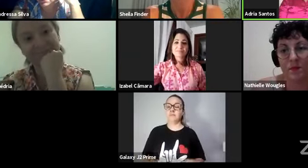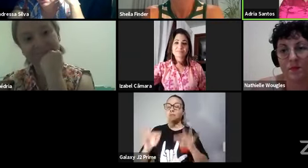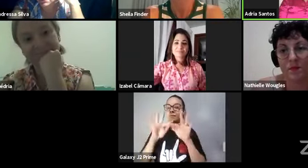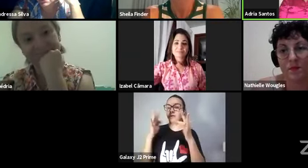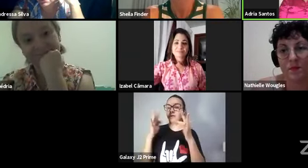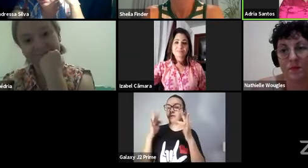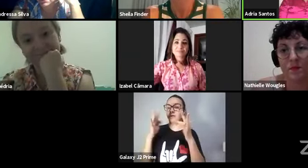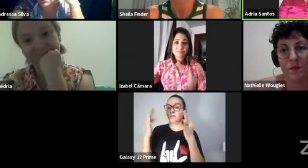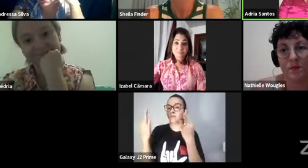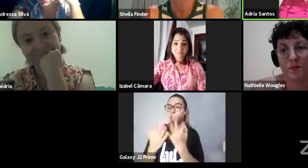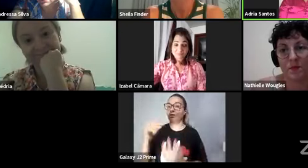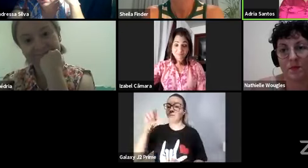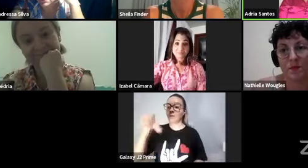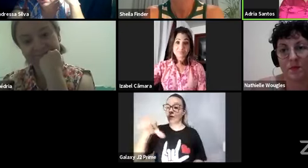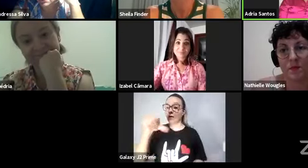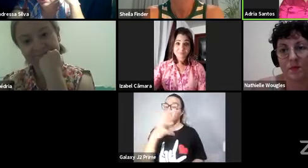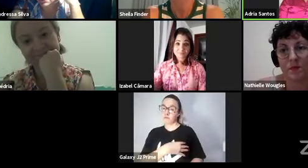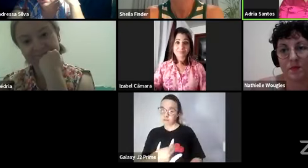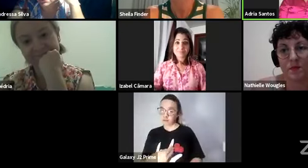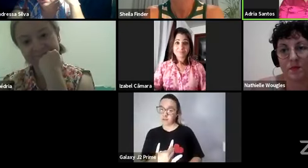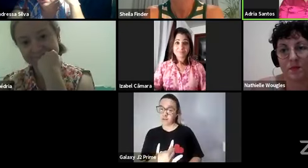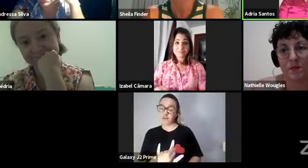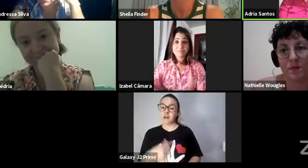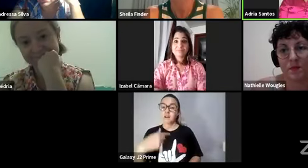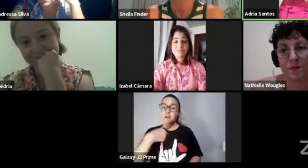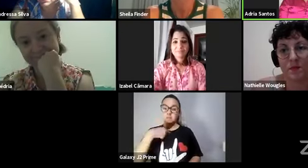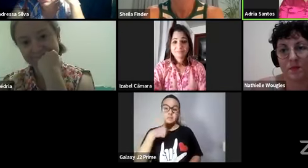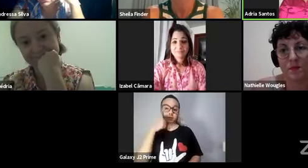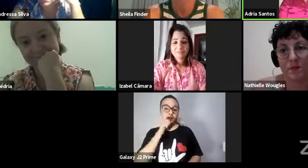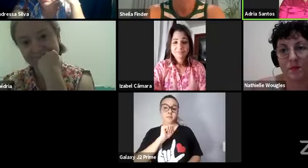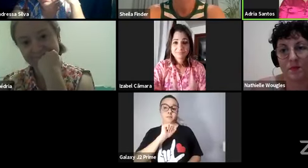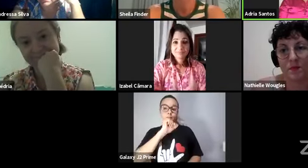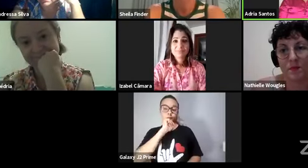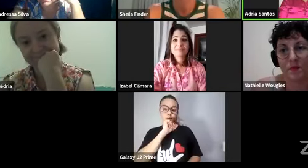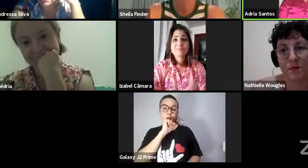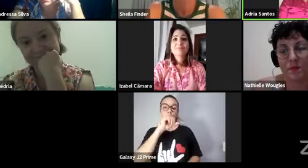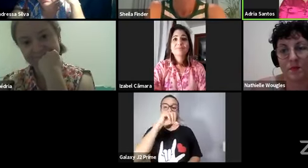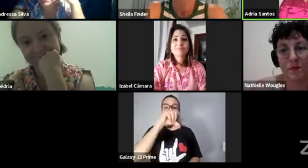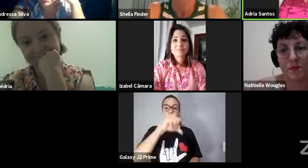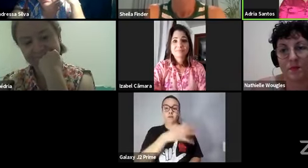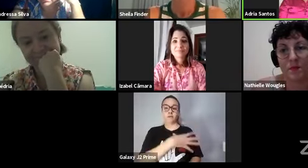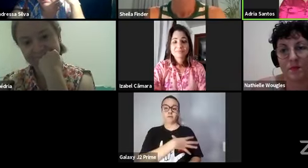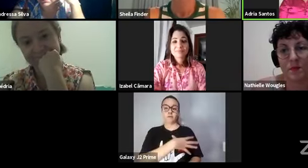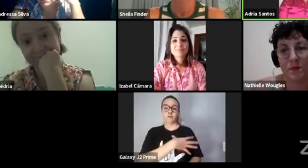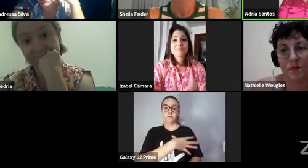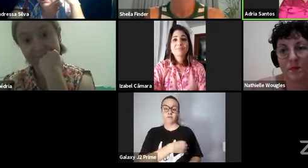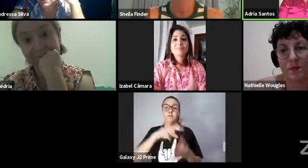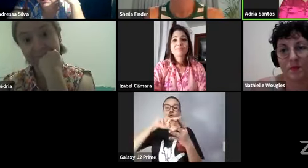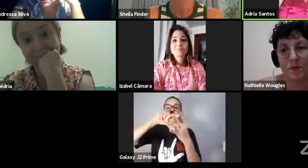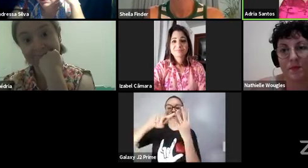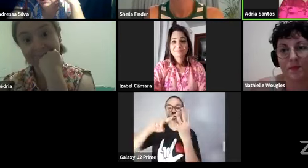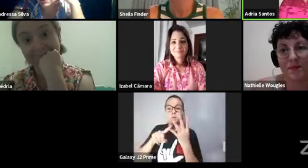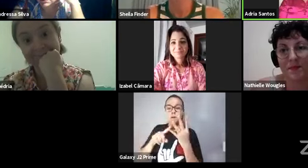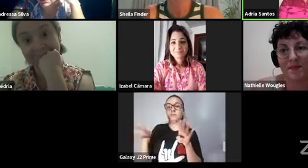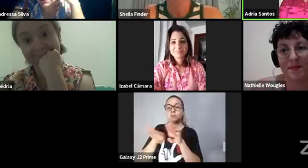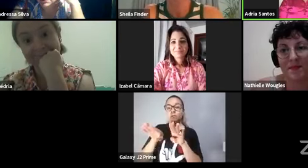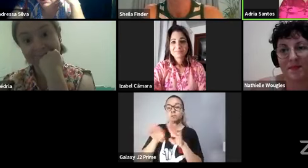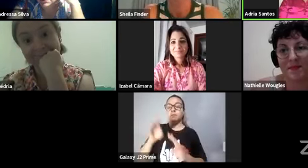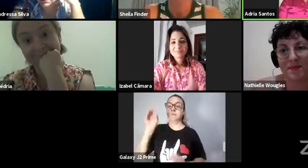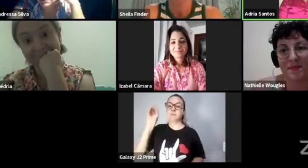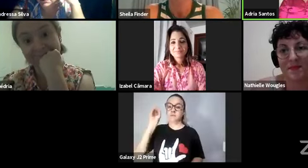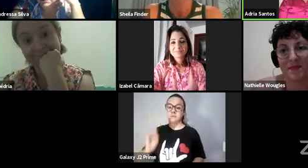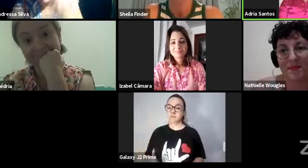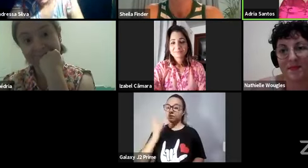a minha mãe teve 4, dos 9, 4 com deficiência visual, eu a mais nova. E